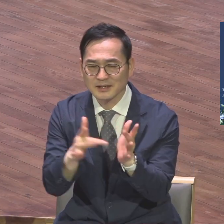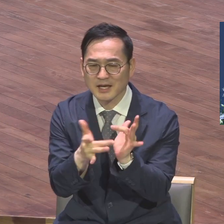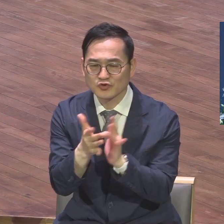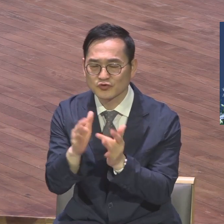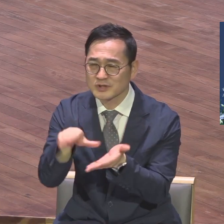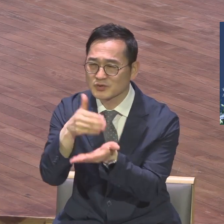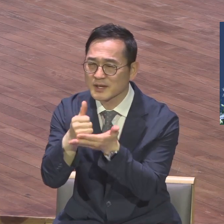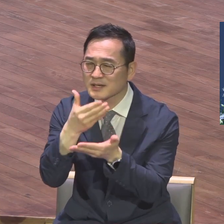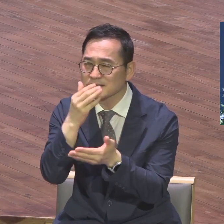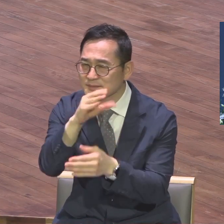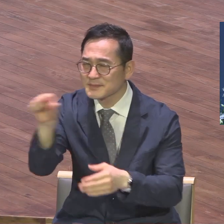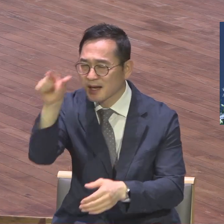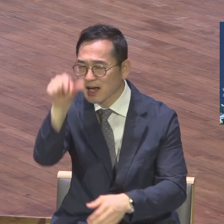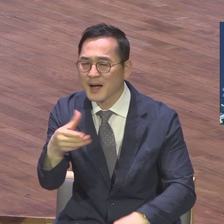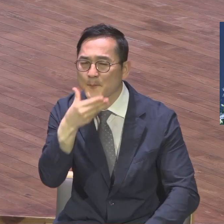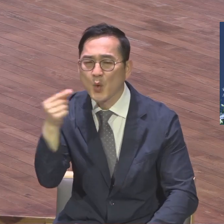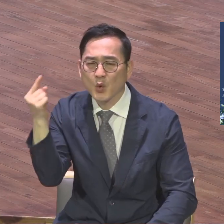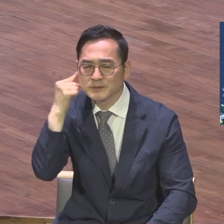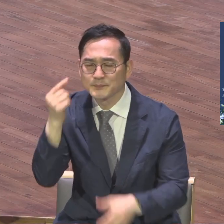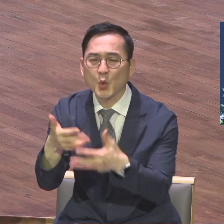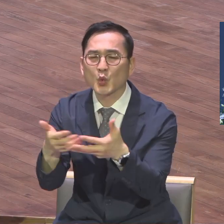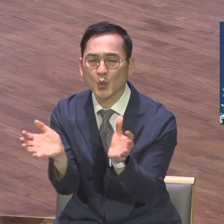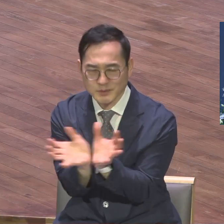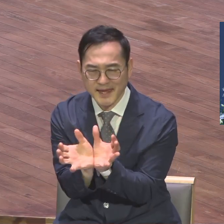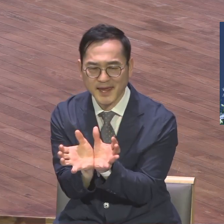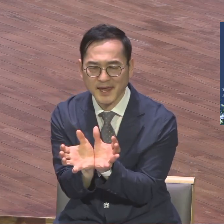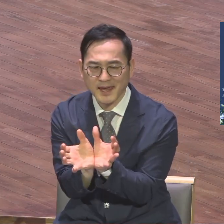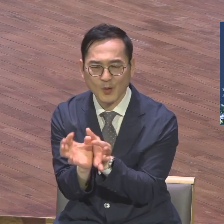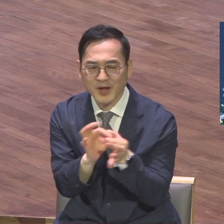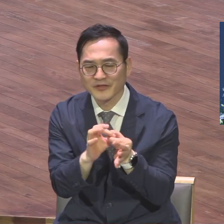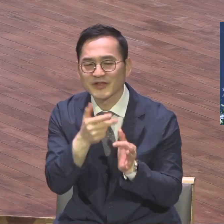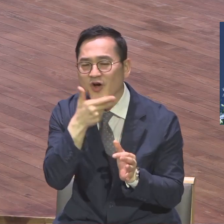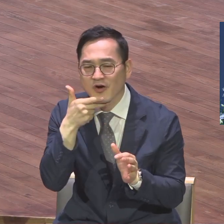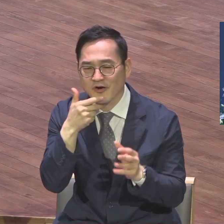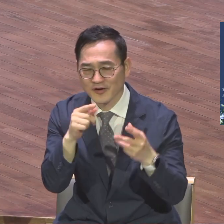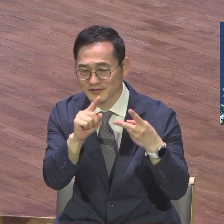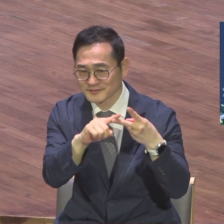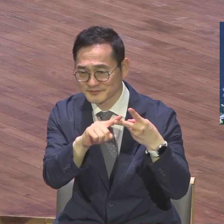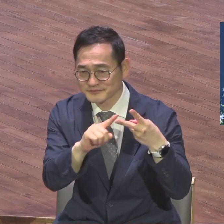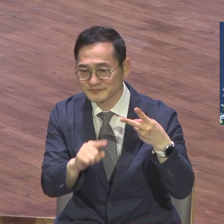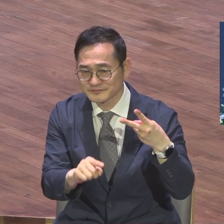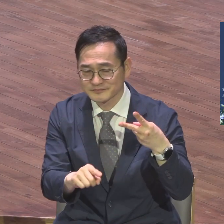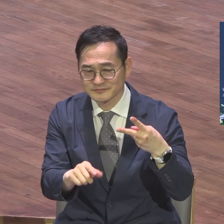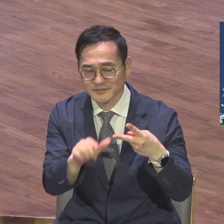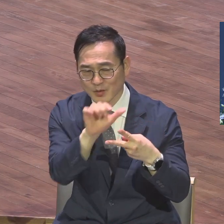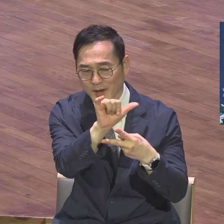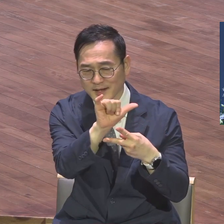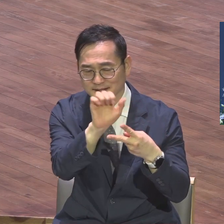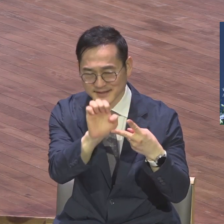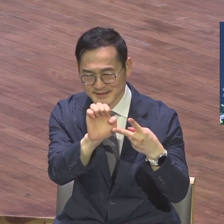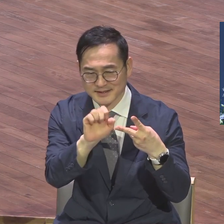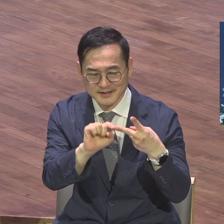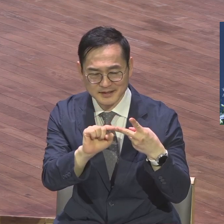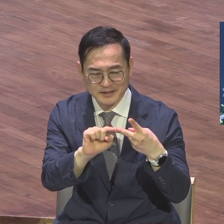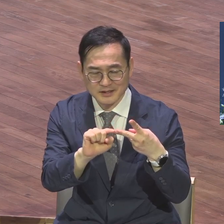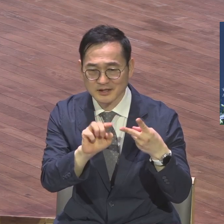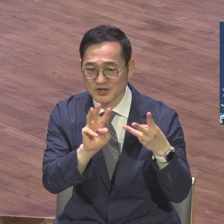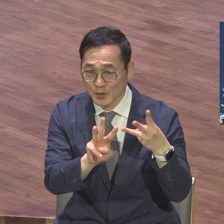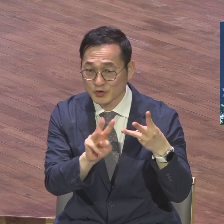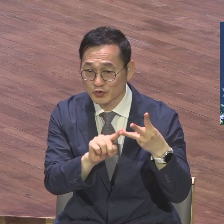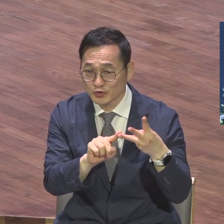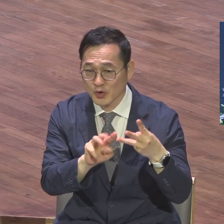십자가 복음만을 증거하는 복음 공동체가 되자. 예언 공동체가 복음 공동체. W는 뭐냐?